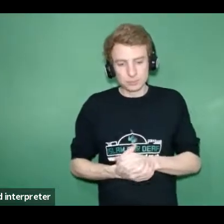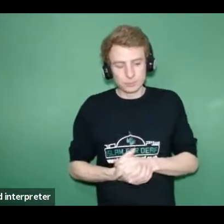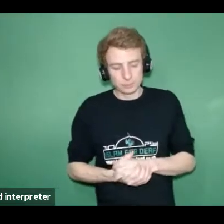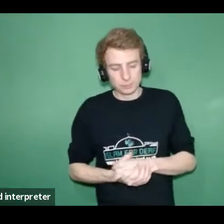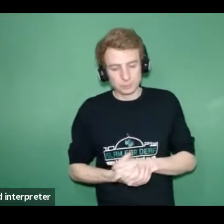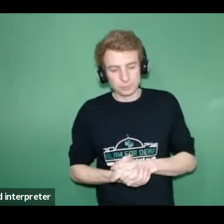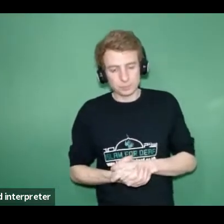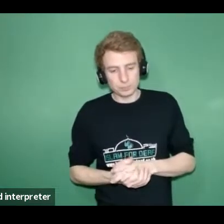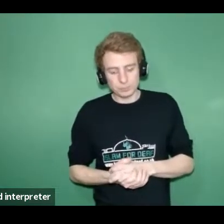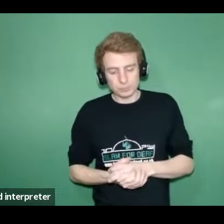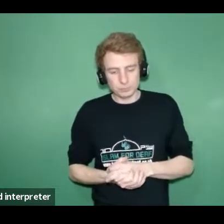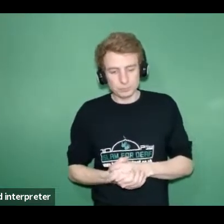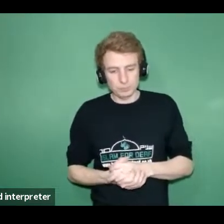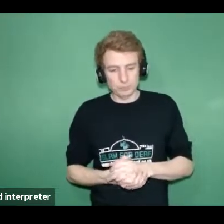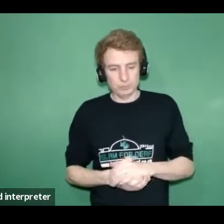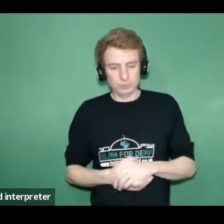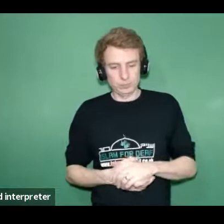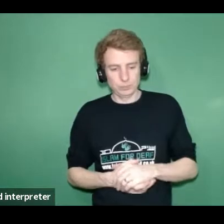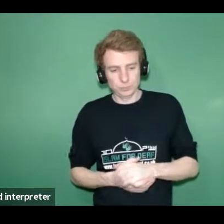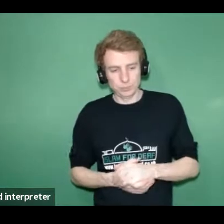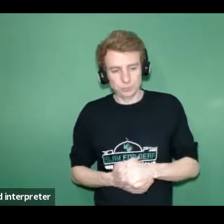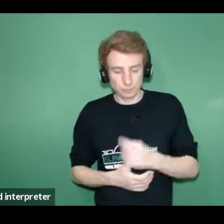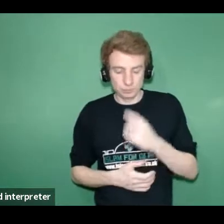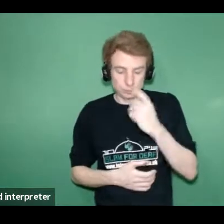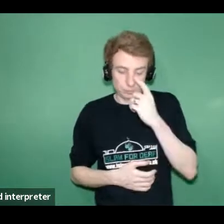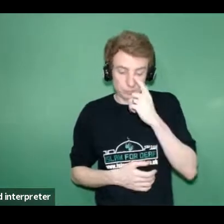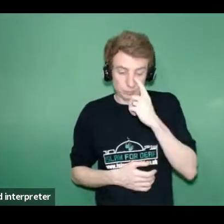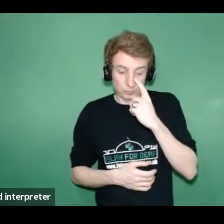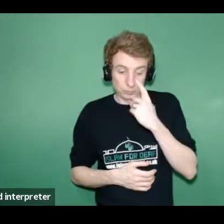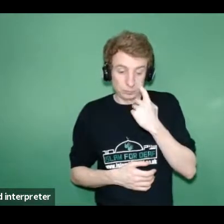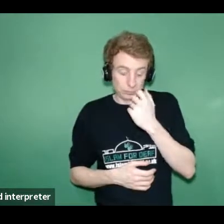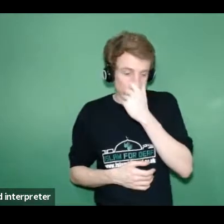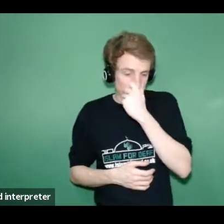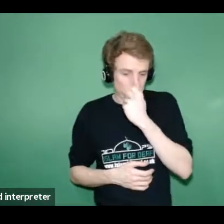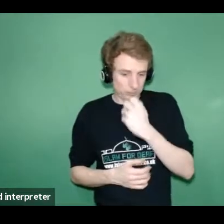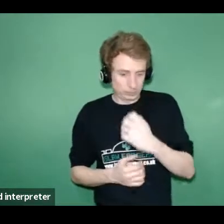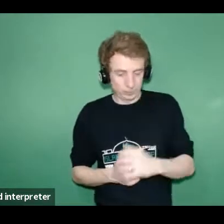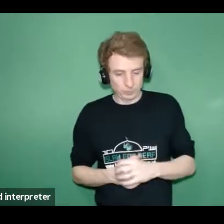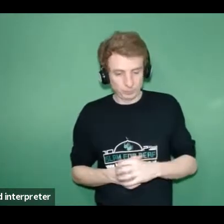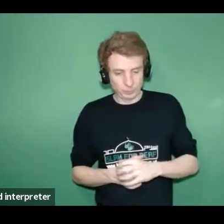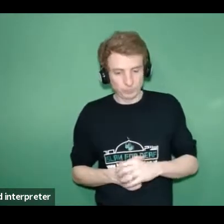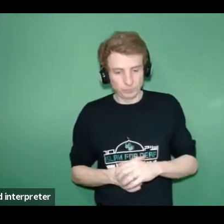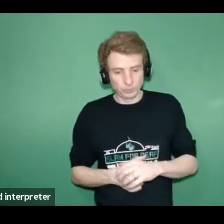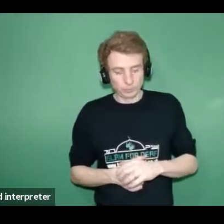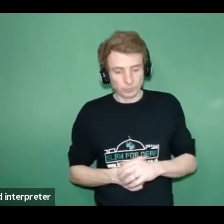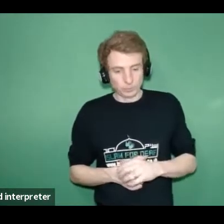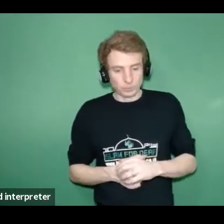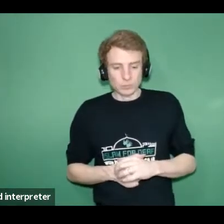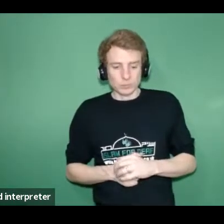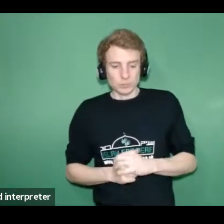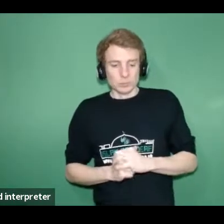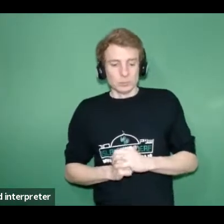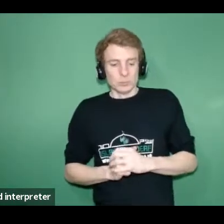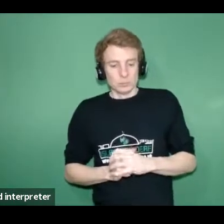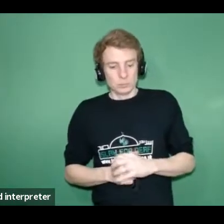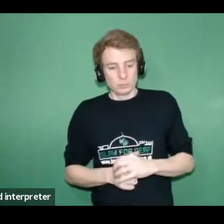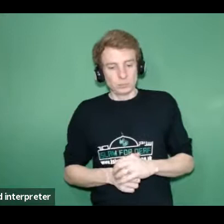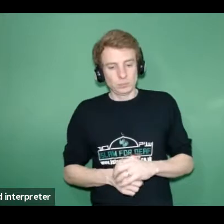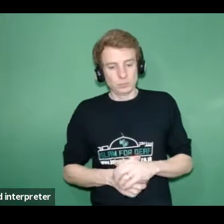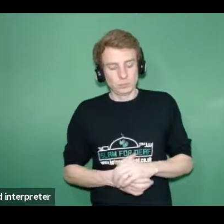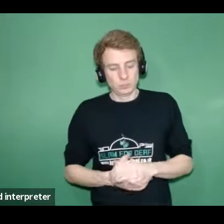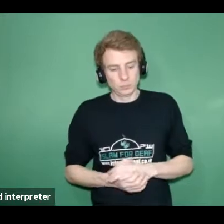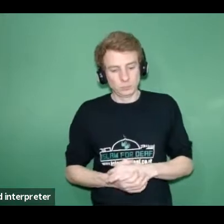إذا كان الذين يأكلون هذا الطعام كلهم فقراء يجوز. أما أن يقدم الطعام في المساجد كما